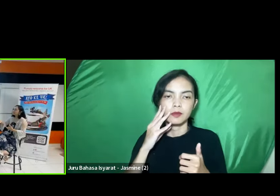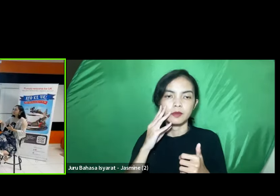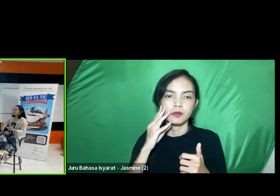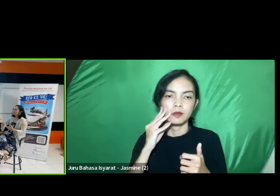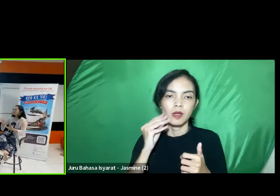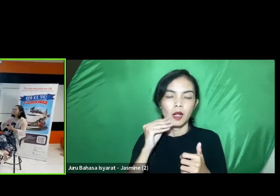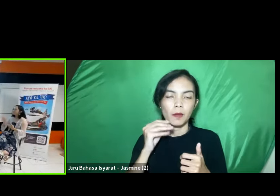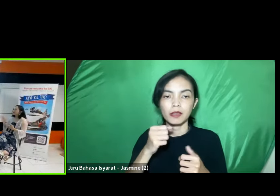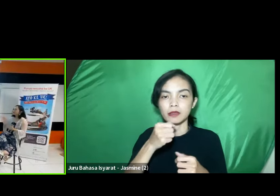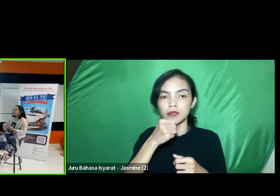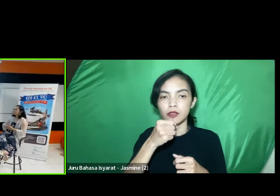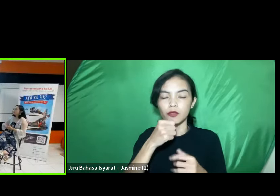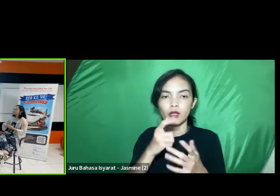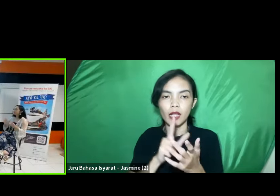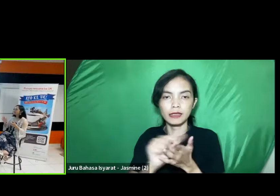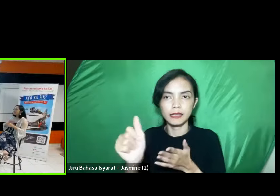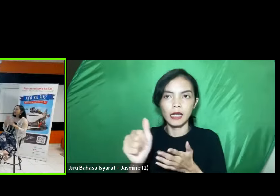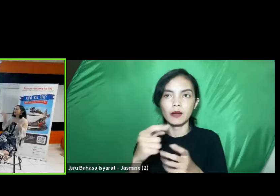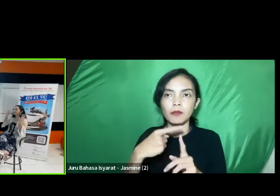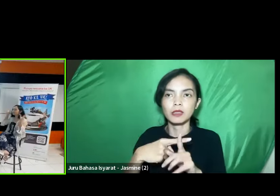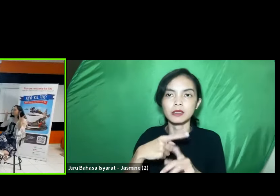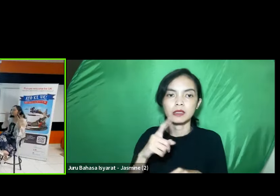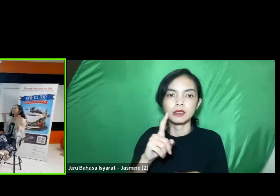lancar dan tidak melakukan